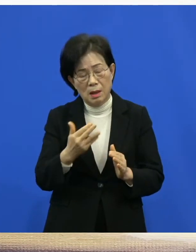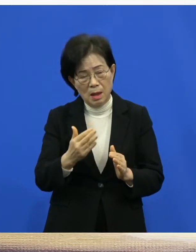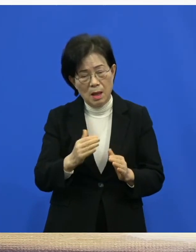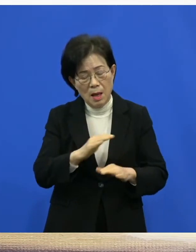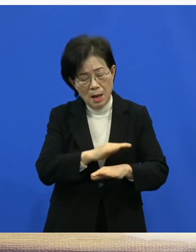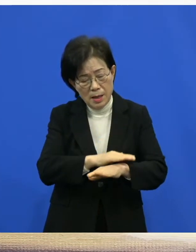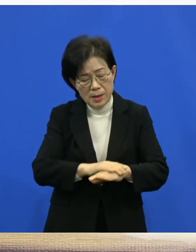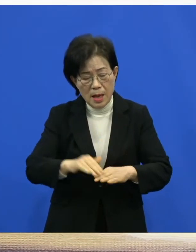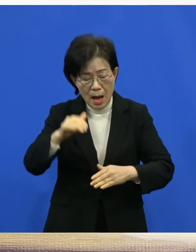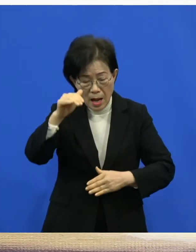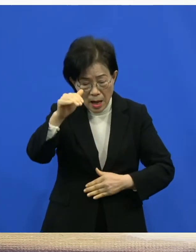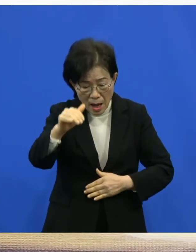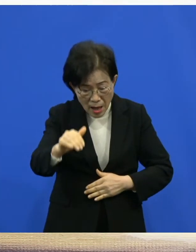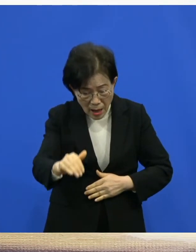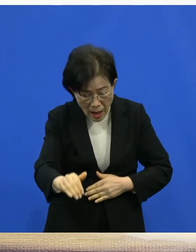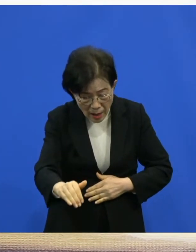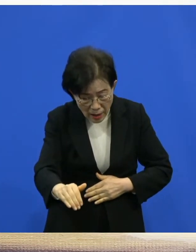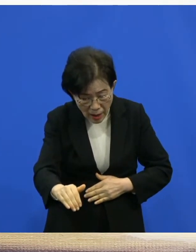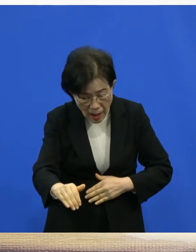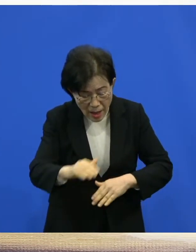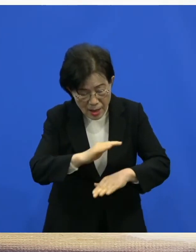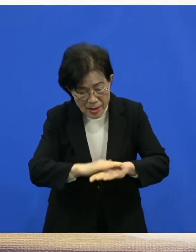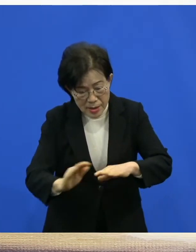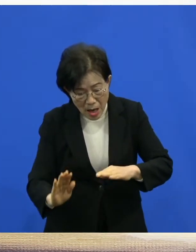잘 내려가야 다시 올라갈 수 있어요.